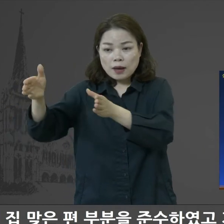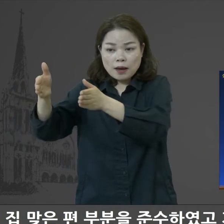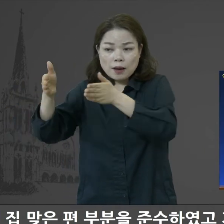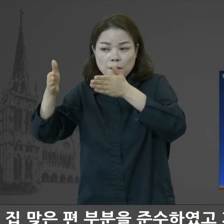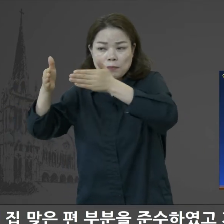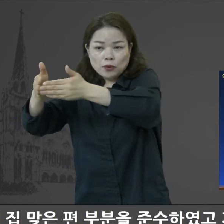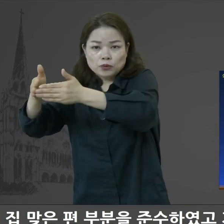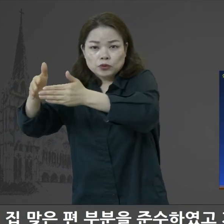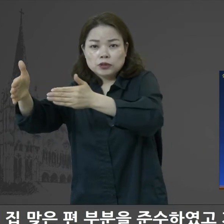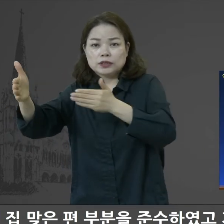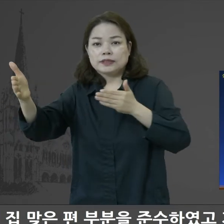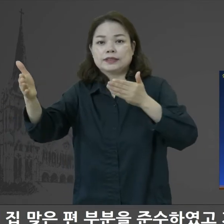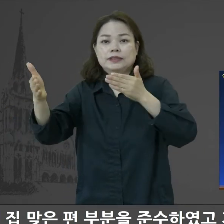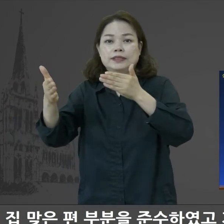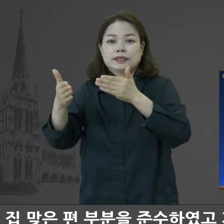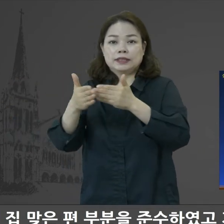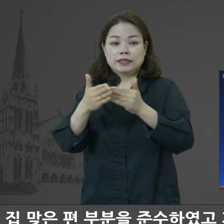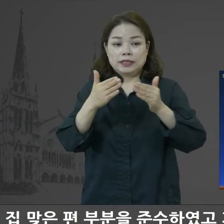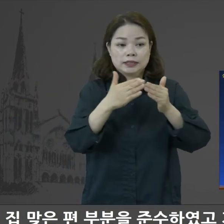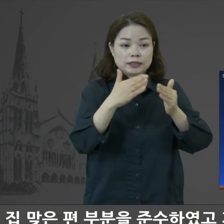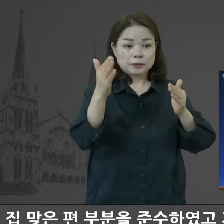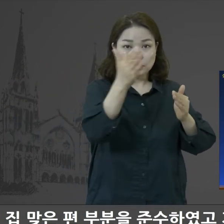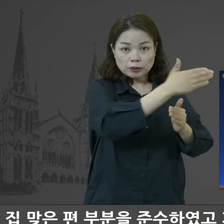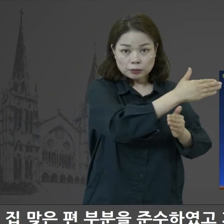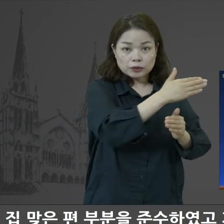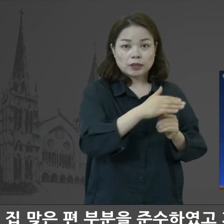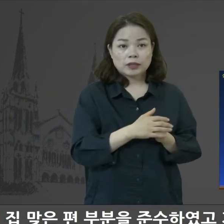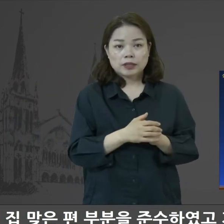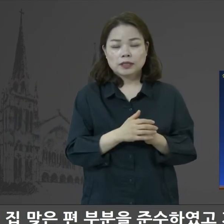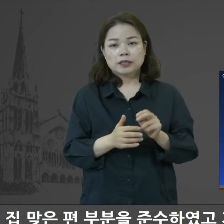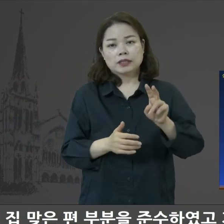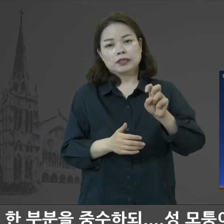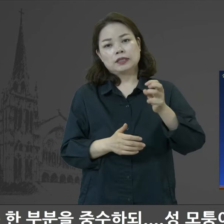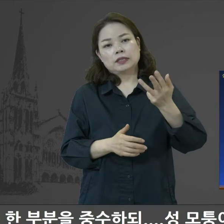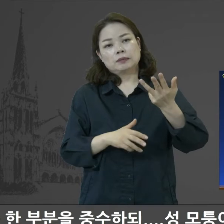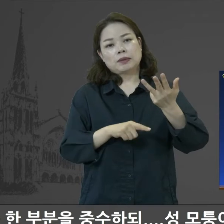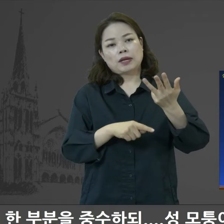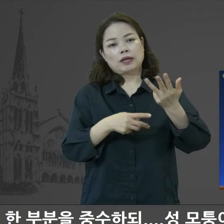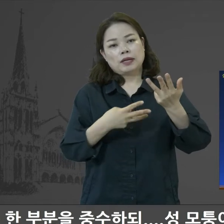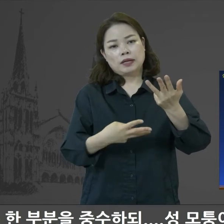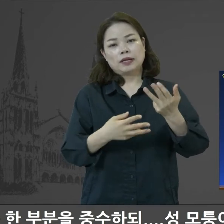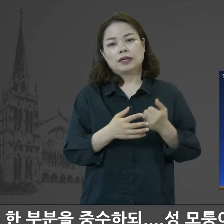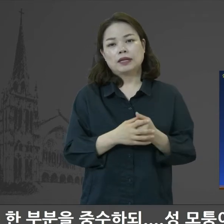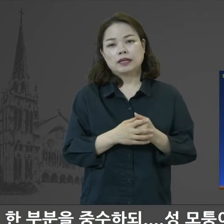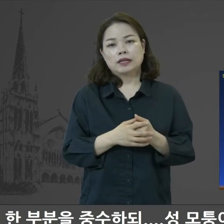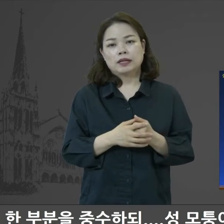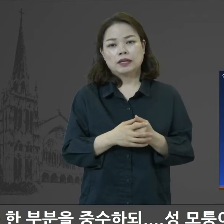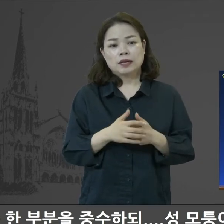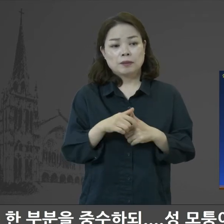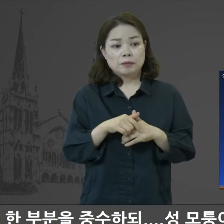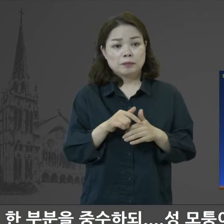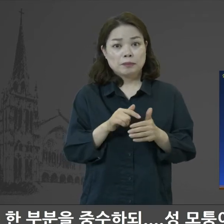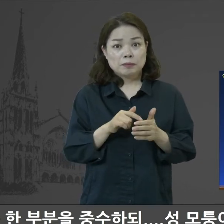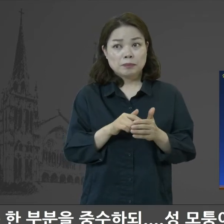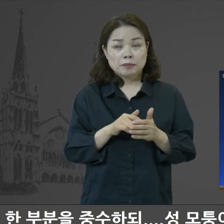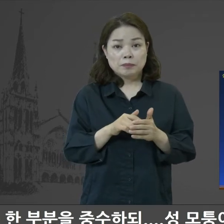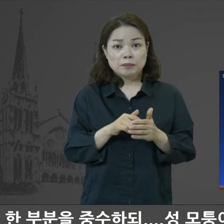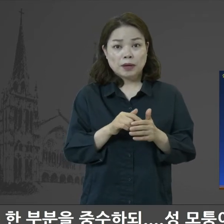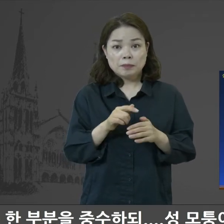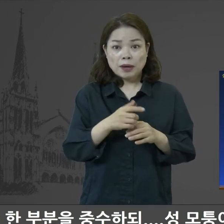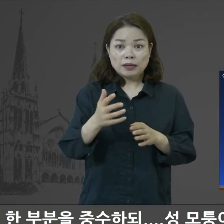성모퉁이에 이르렀고. 집에서부터가 나오죠. 자, 28절도 보시기 바랍니다. 마문